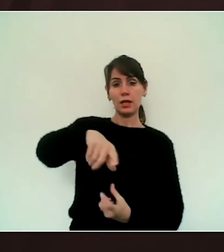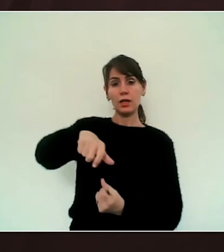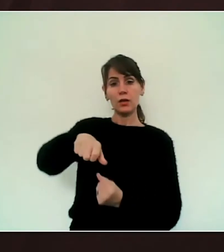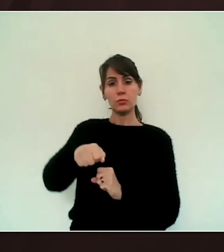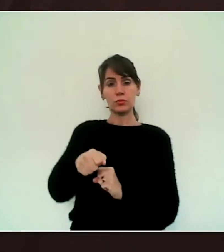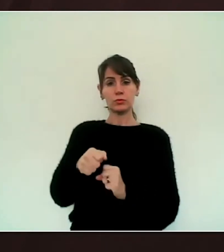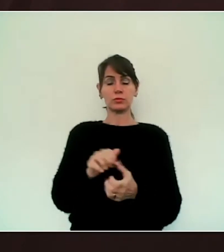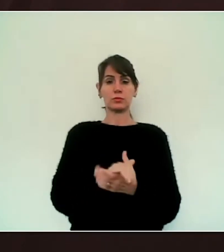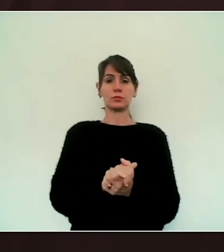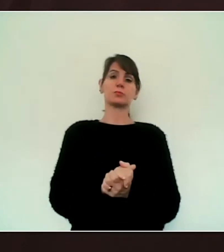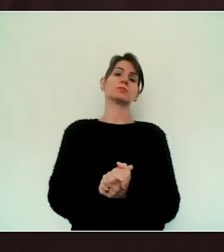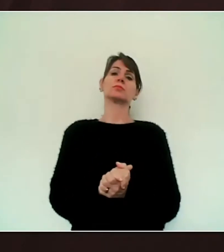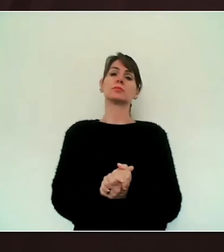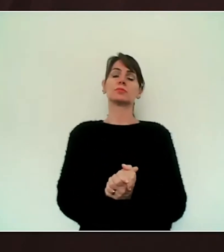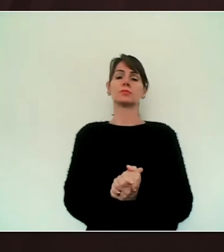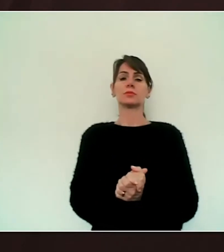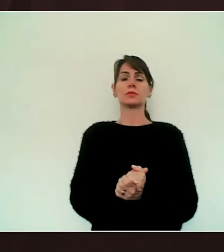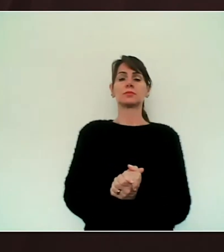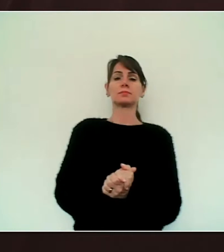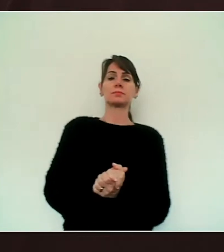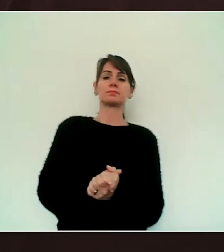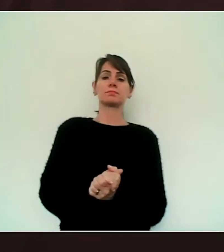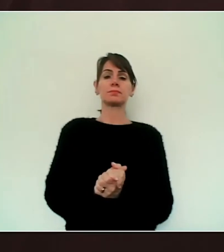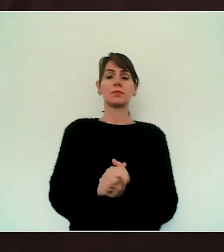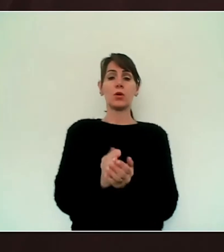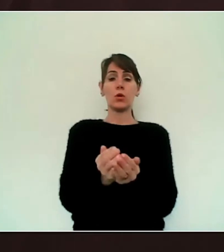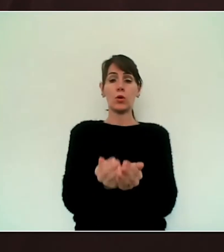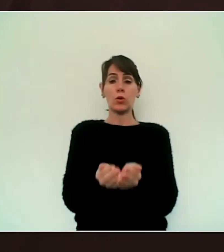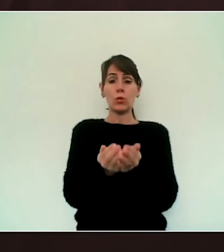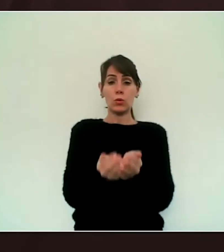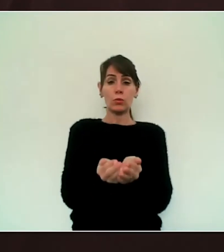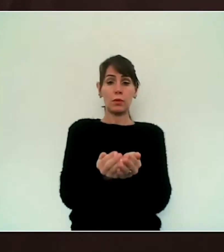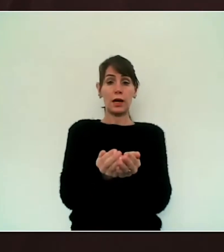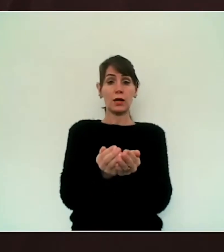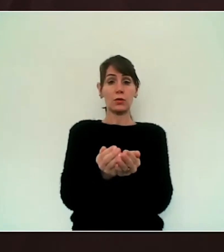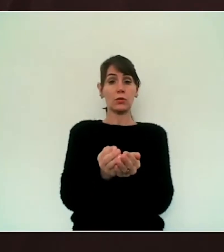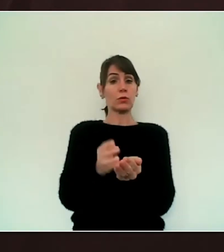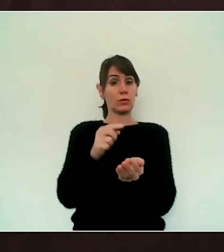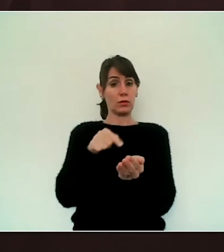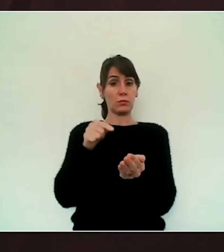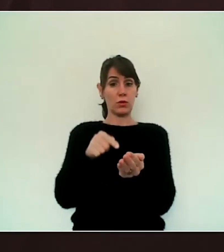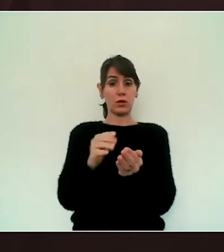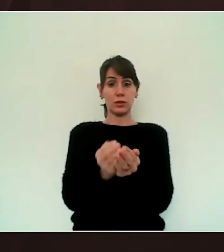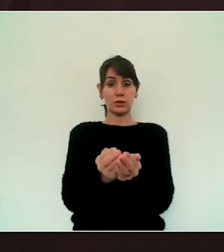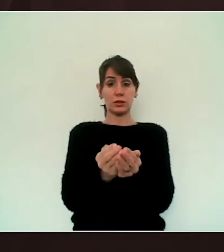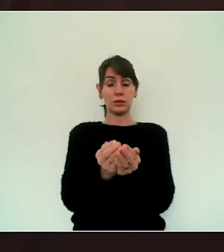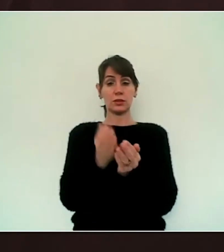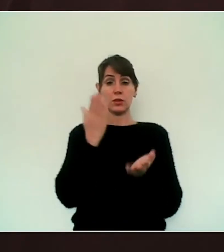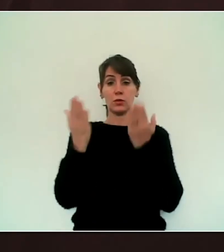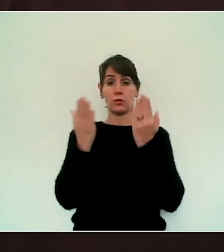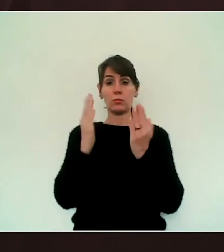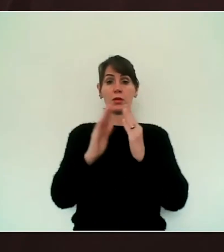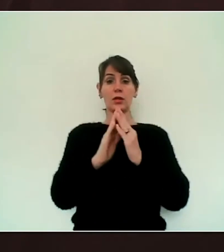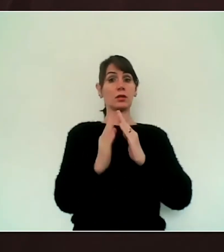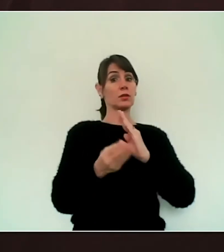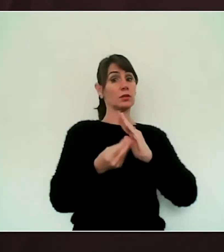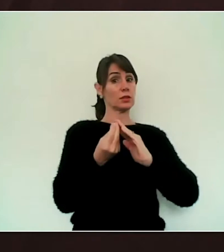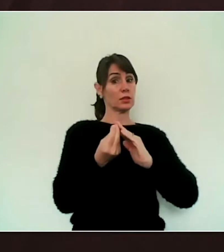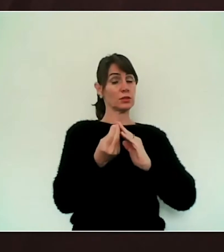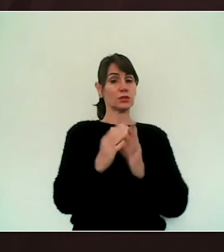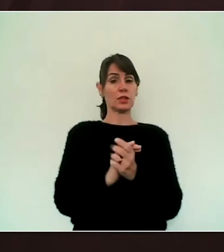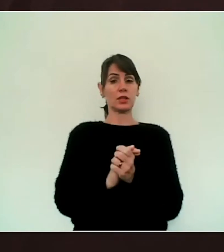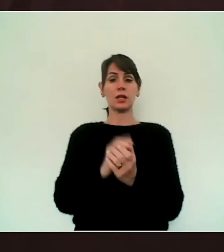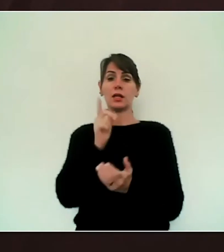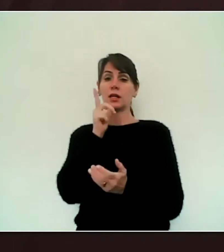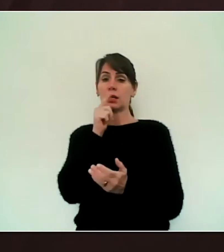igreja. Vocês entenderam? Não deveria estar, tá? Mas infelizmente com a degradação entrou. Mas o